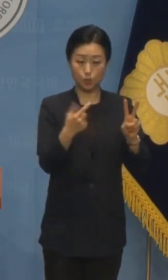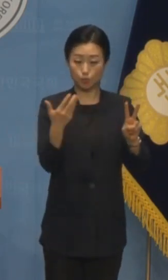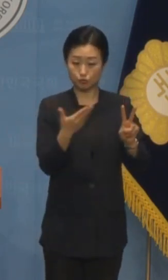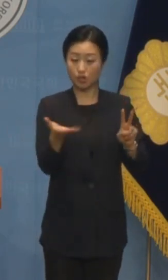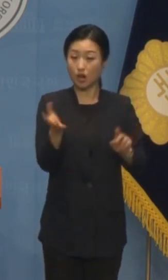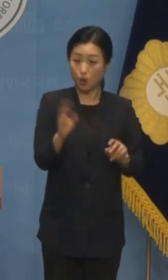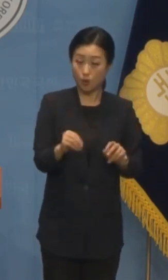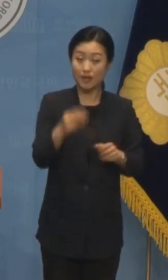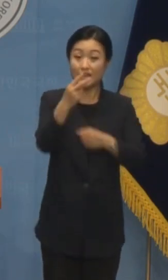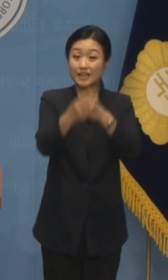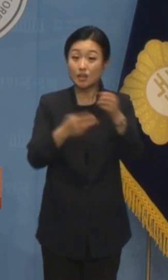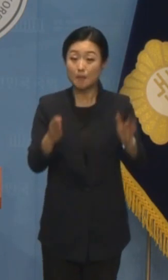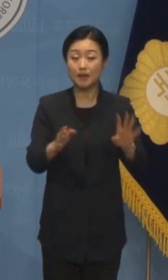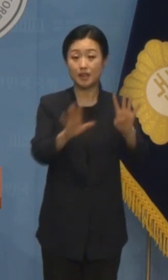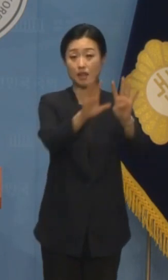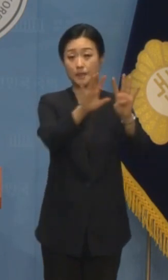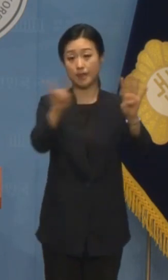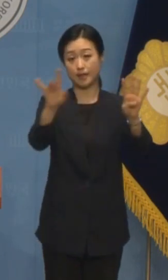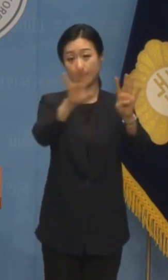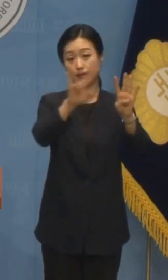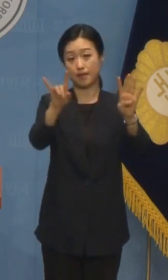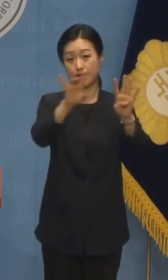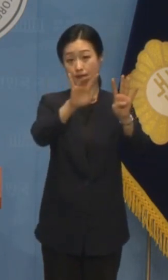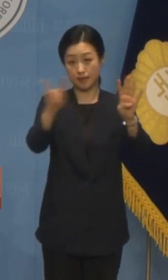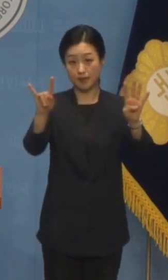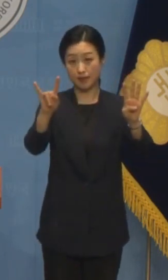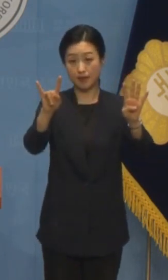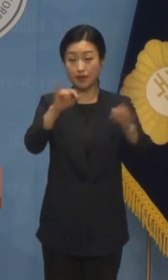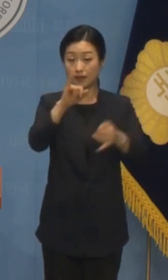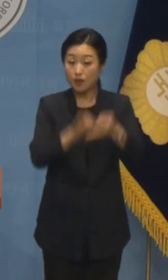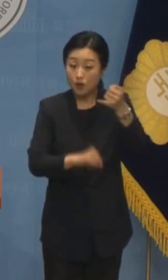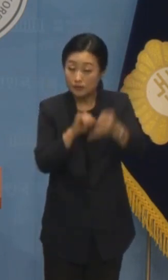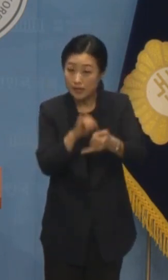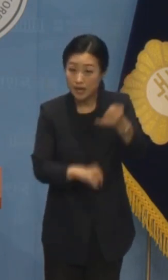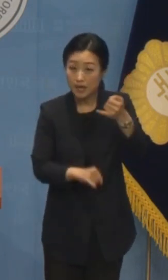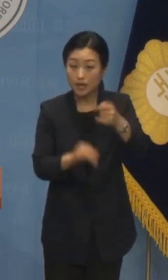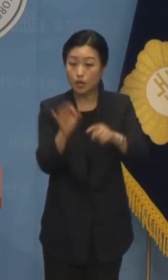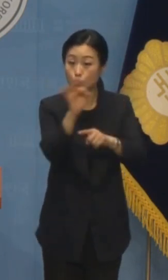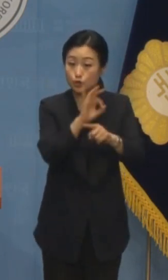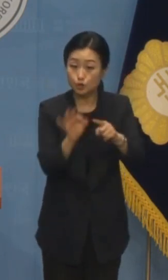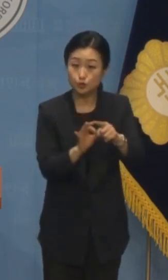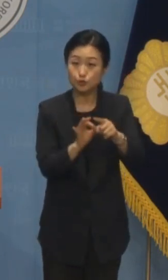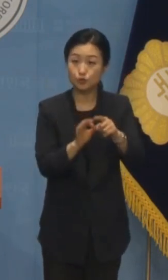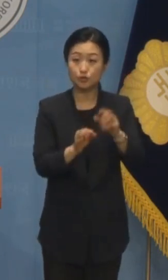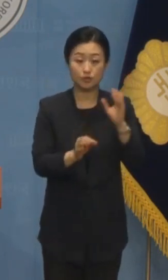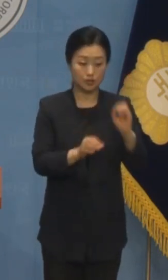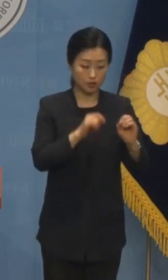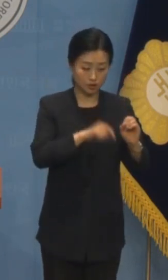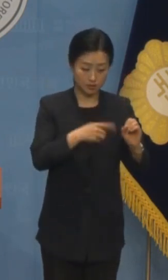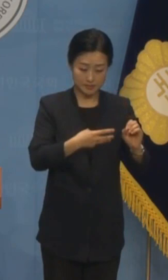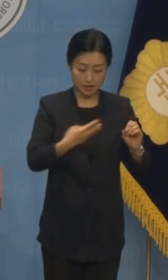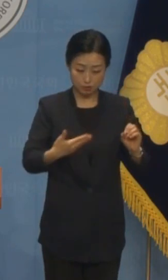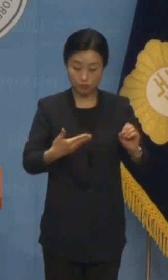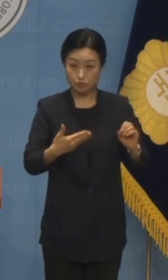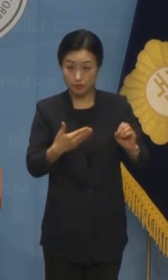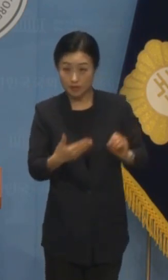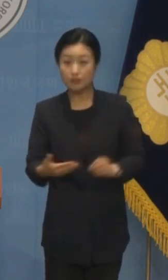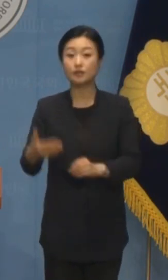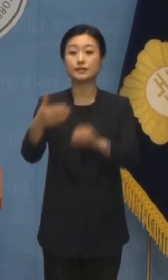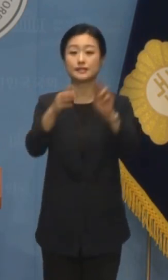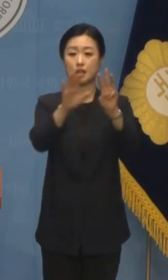9천억에서 2년 만에 4배 가까이가 늘어났고, 연체율도 같은 시기 0.49%에서 3배